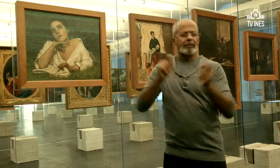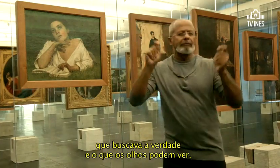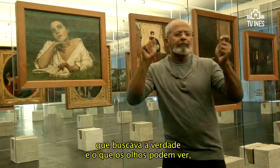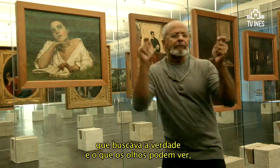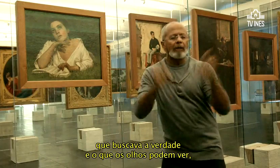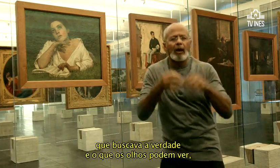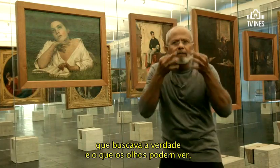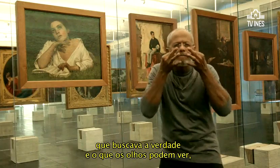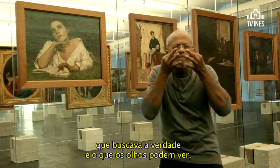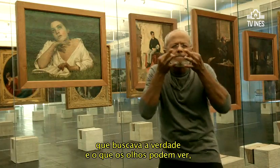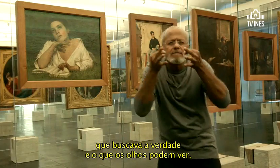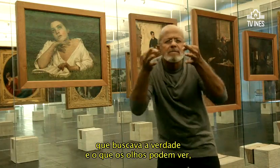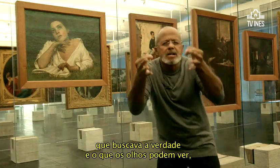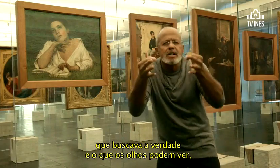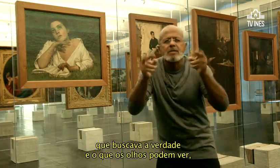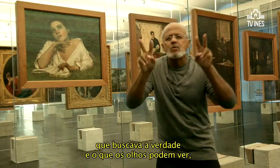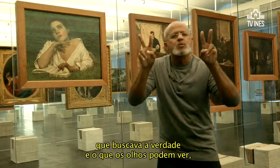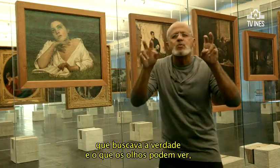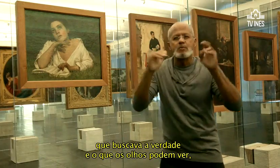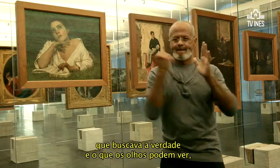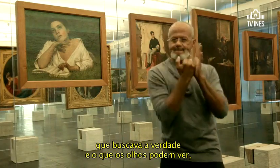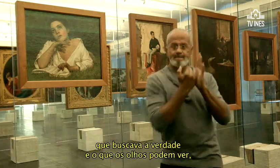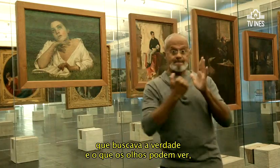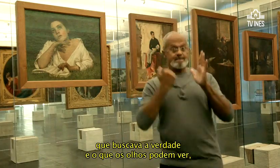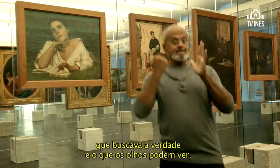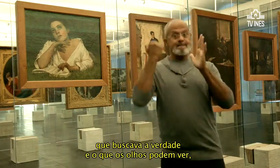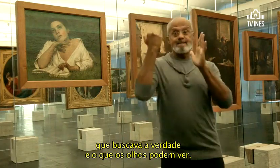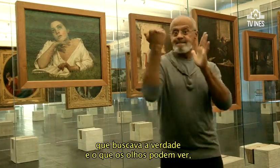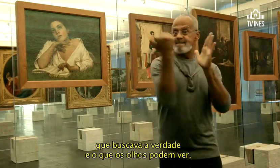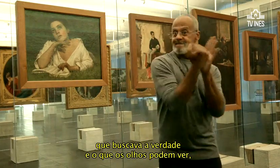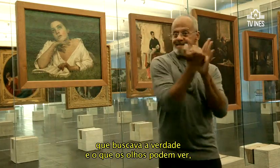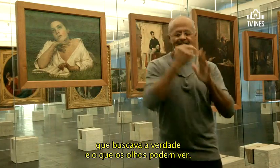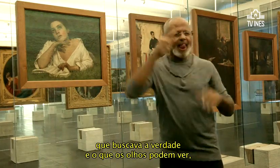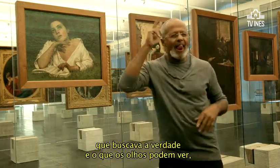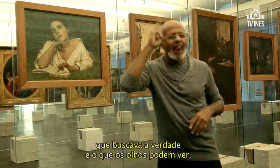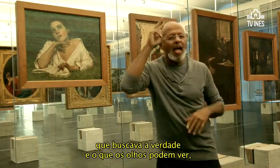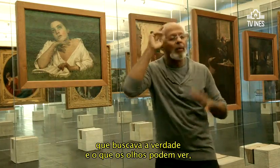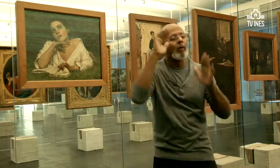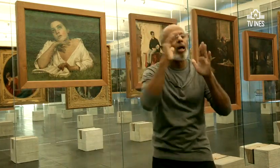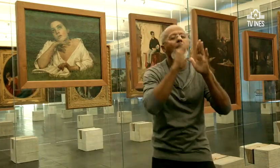Que buscava a verdade e o que os olhos podem ver,